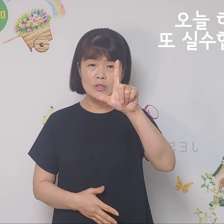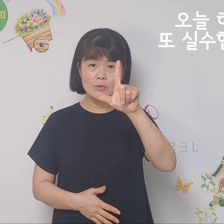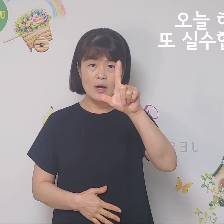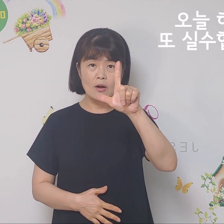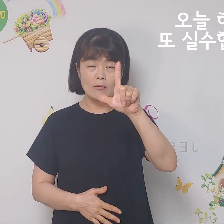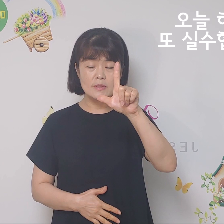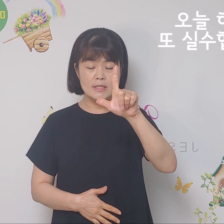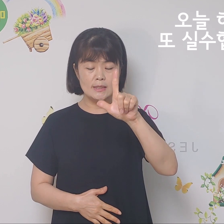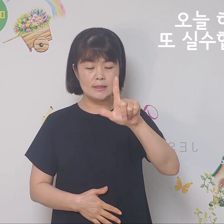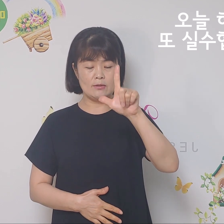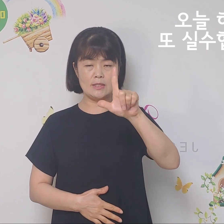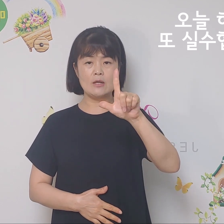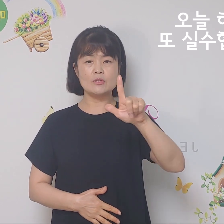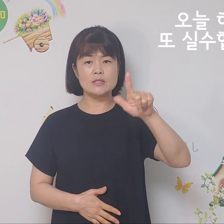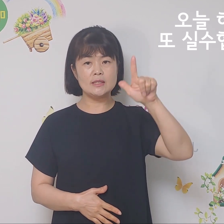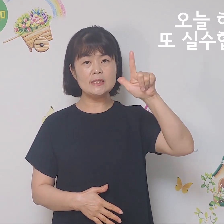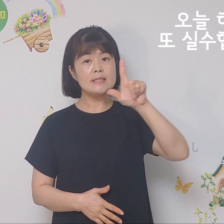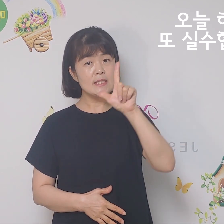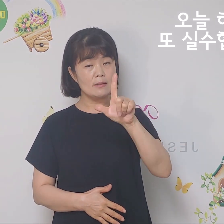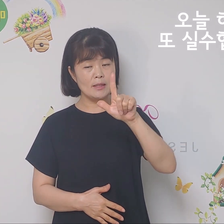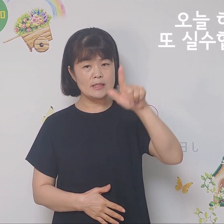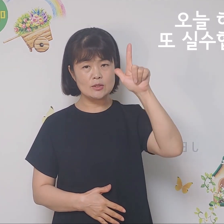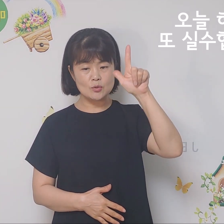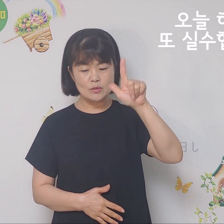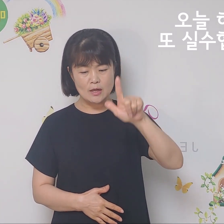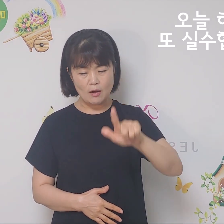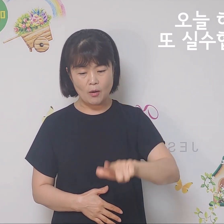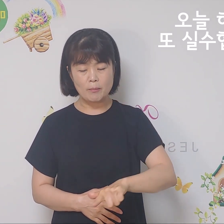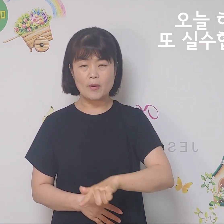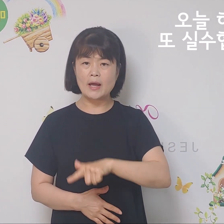엄지와 검지를 이렇게 세우신 니은자를 만드신 손을 엎어라,